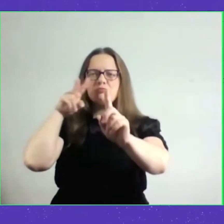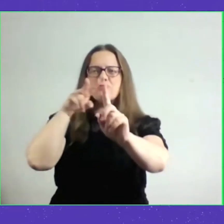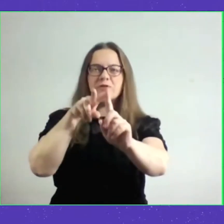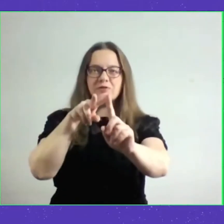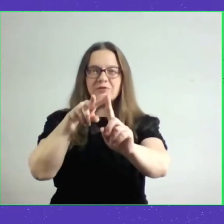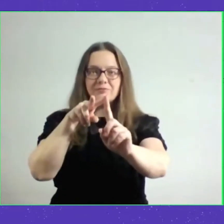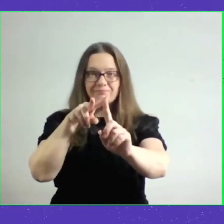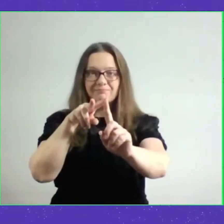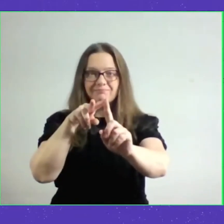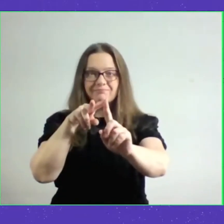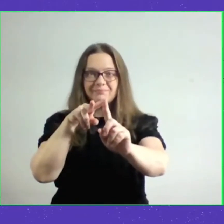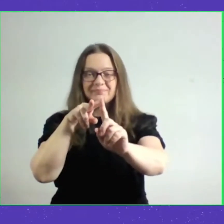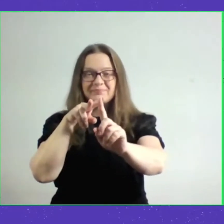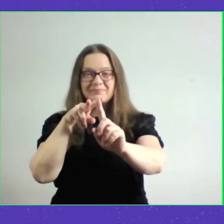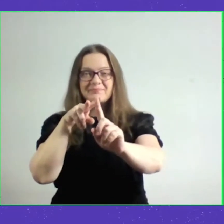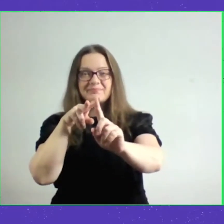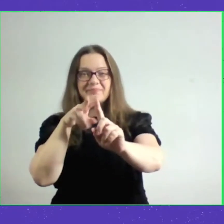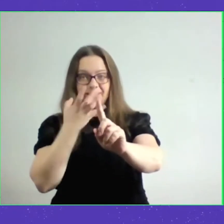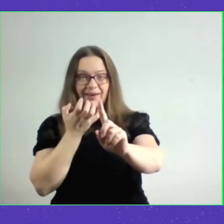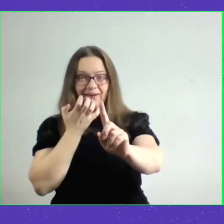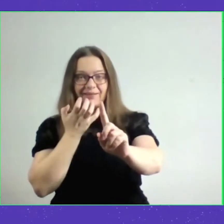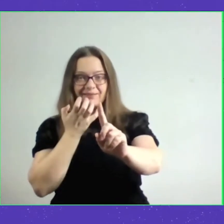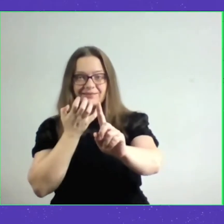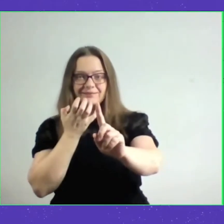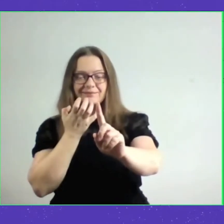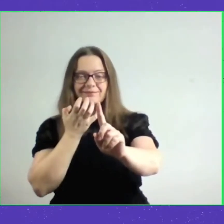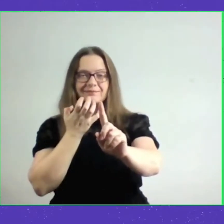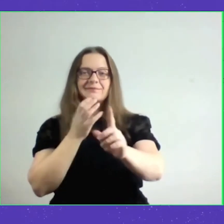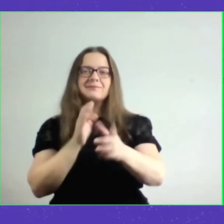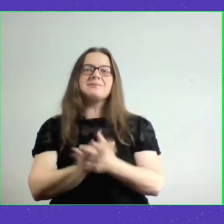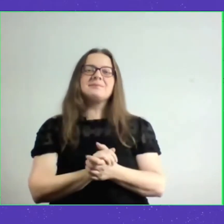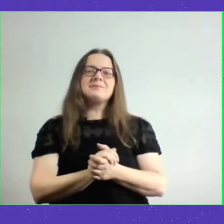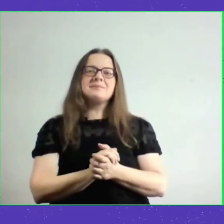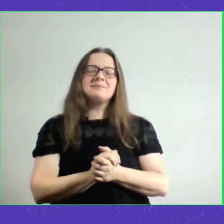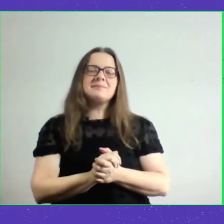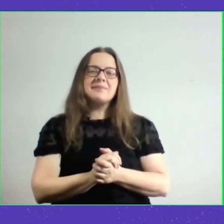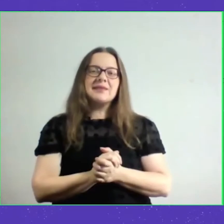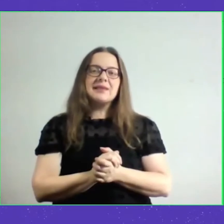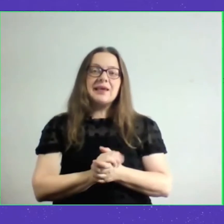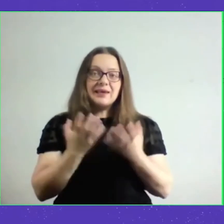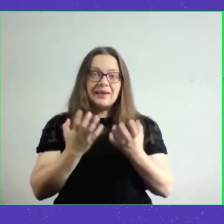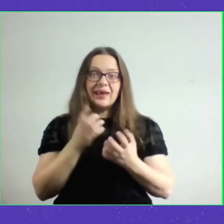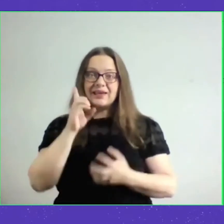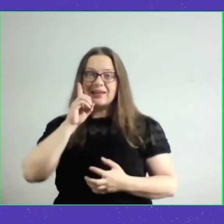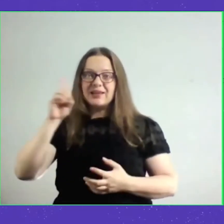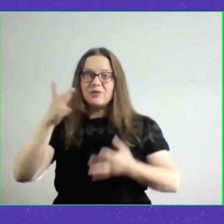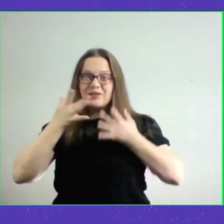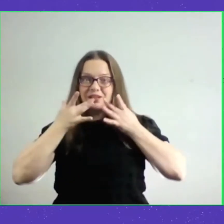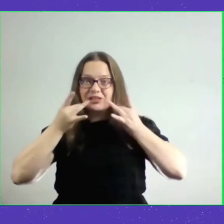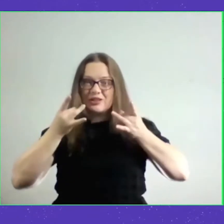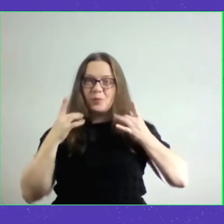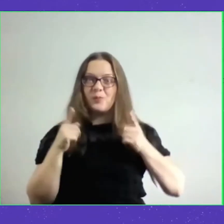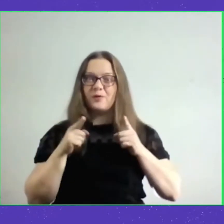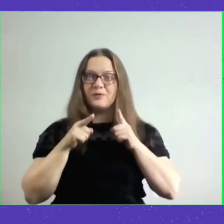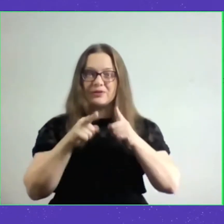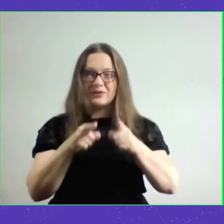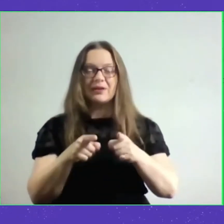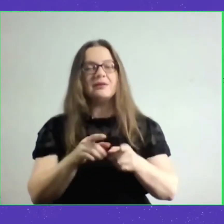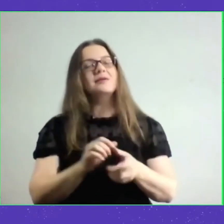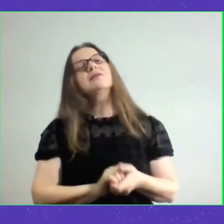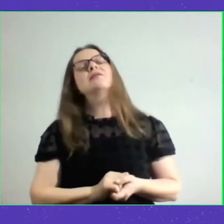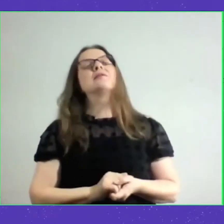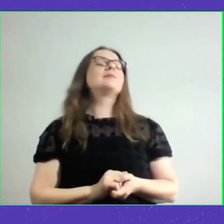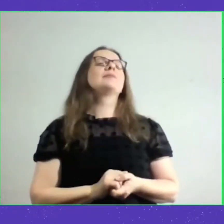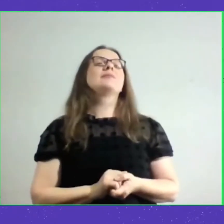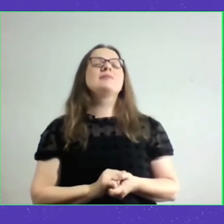Quer, jovem? Ou não? Então vamos lá, Isaías 66, 2. Darei,